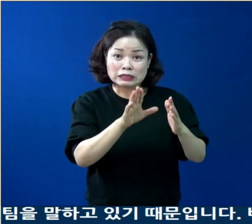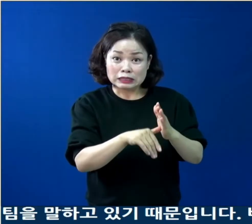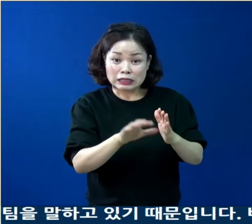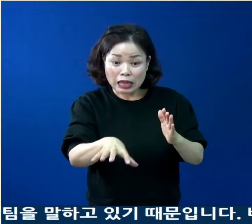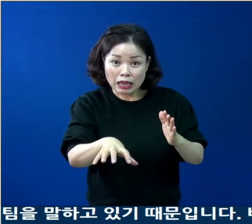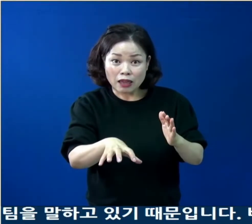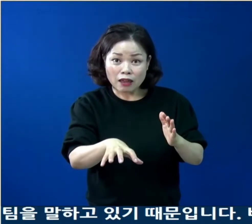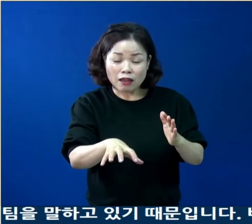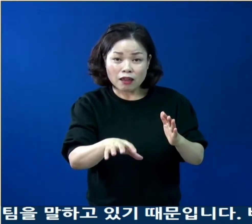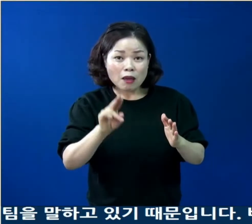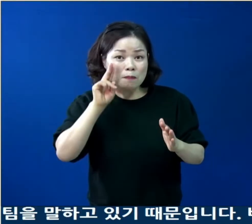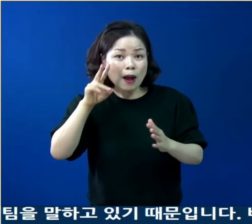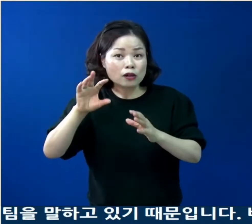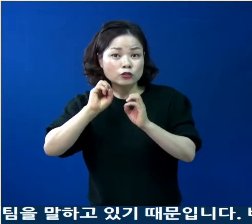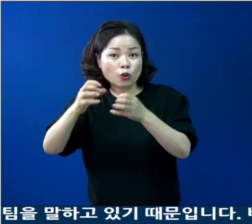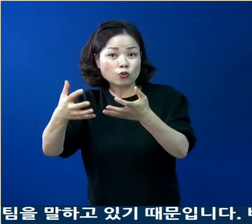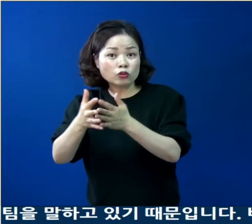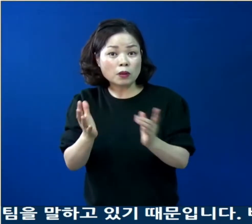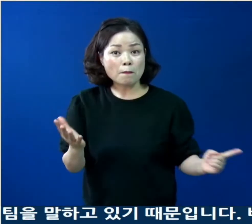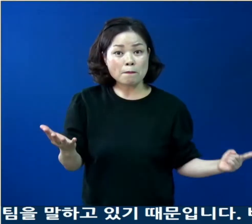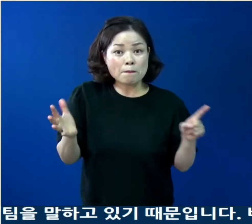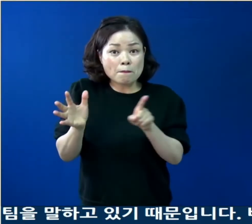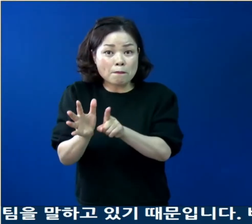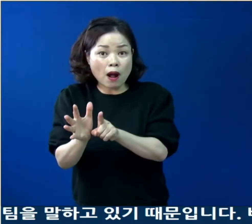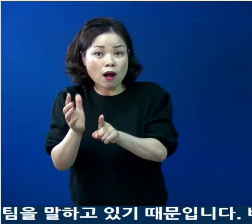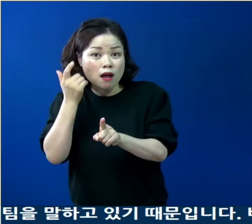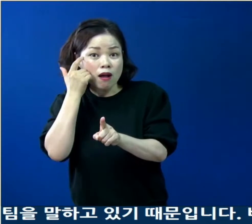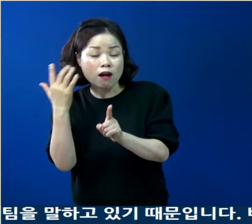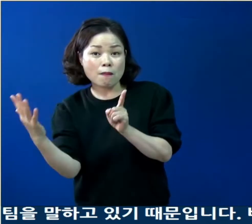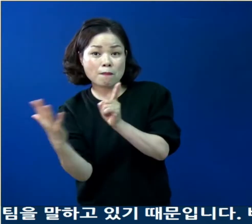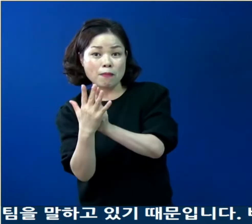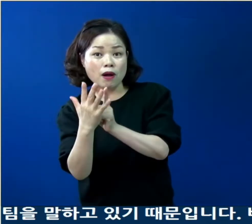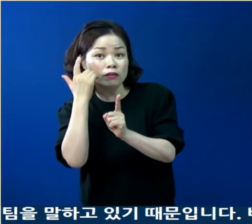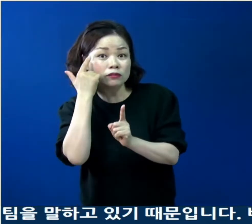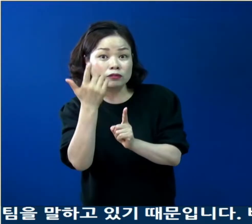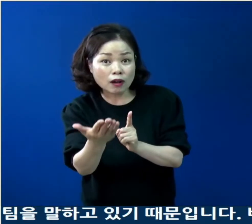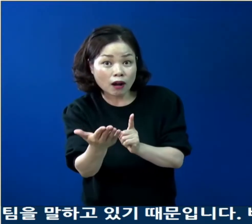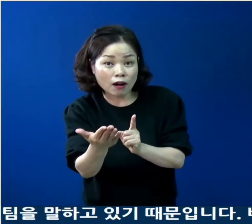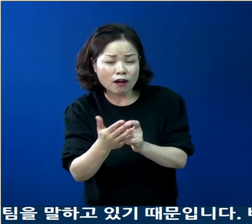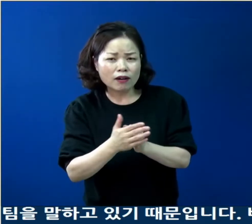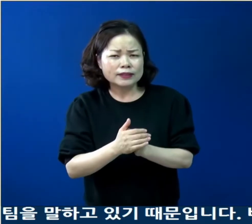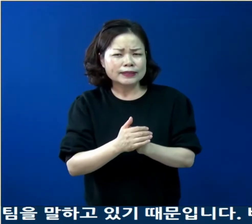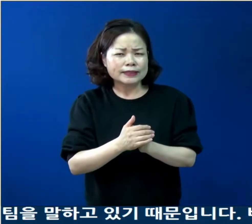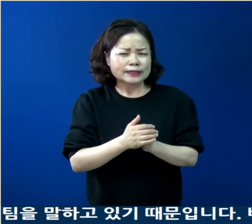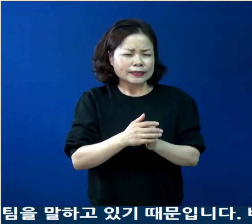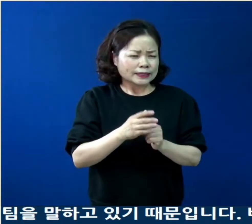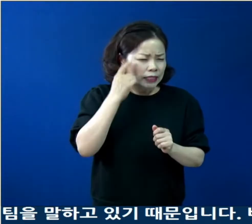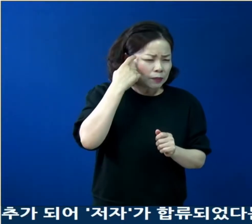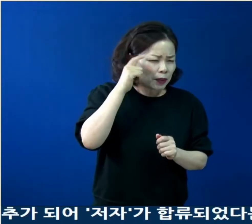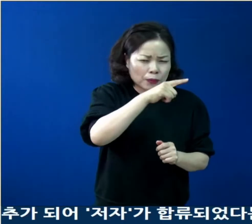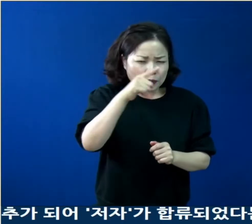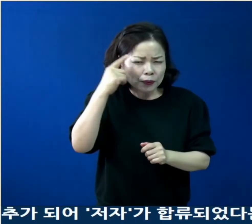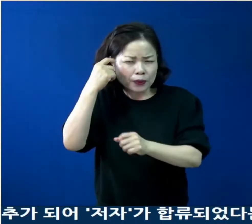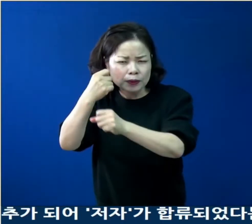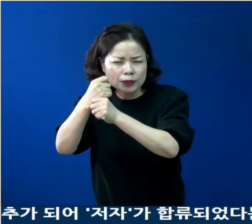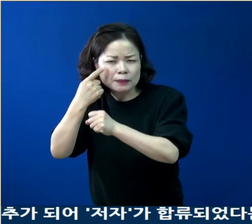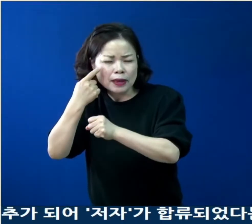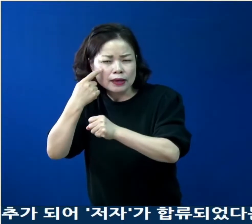대목에서 바울 선교팀에 합류하게 되었는가? 이게 이제 우리가 추적해야 될 관건이죠. 물론